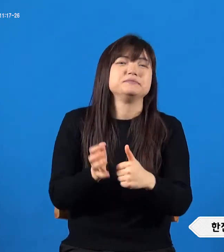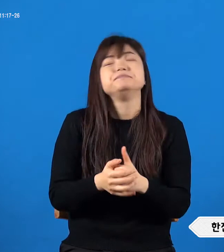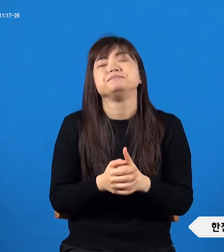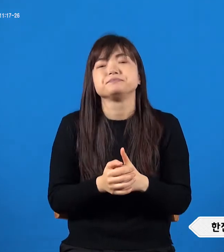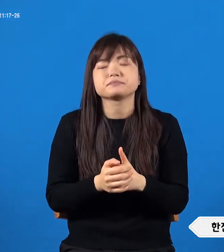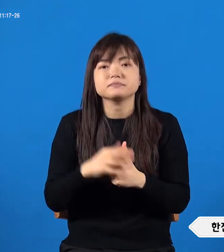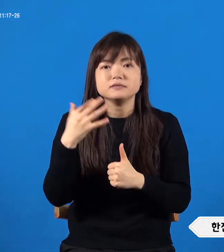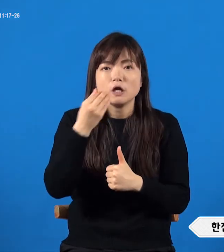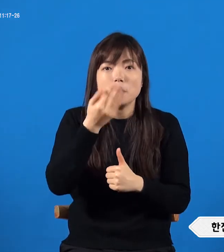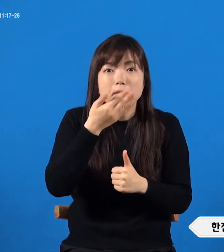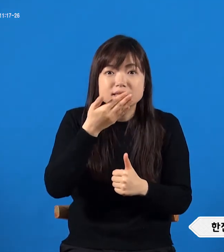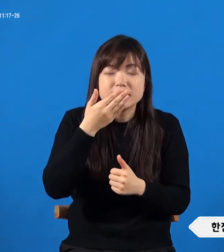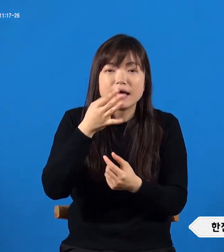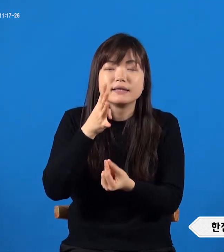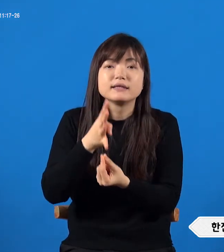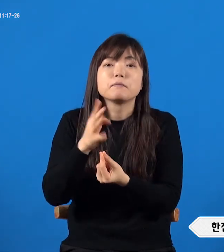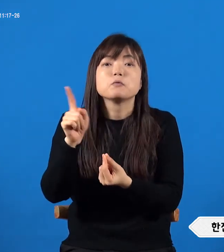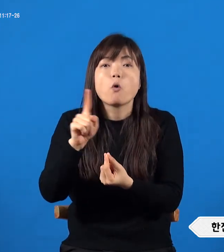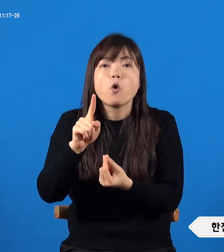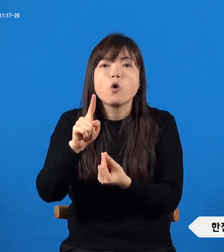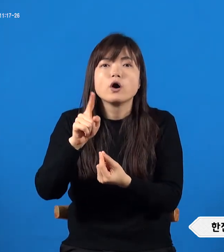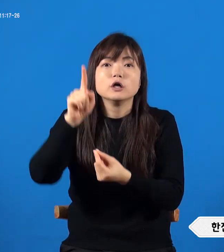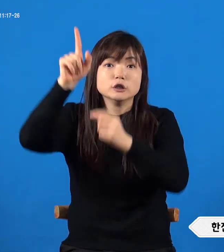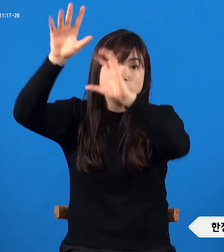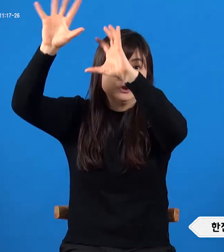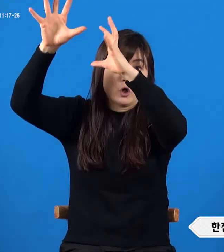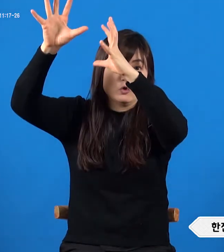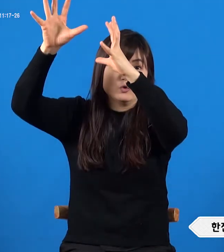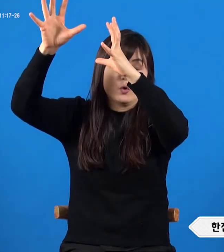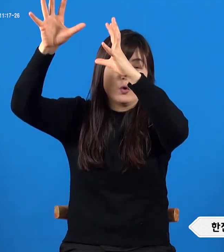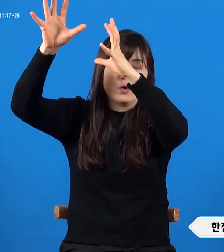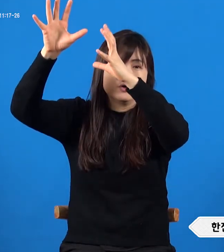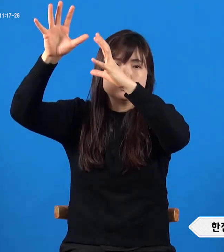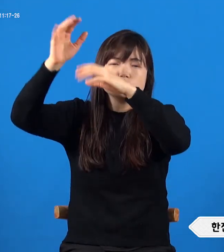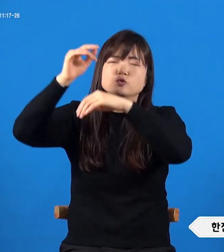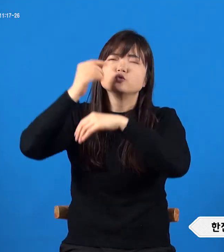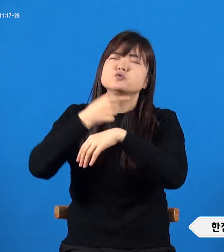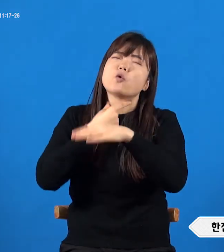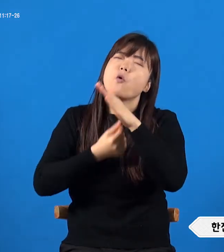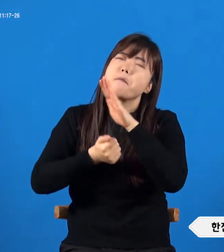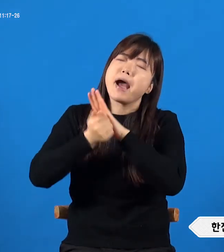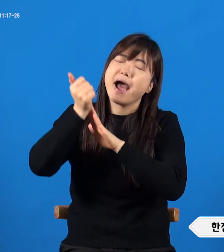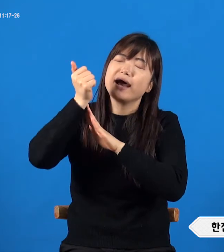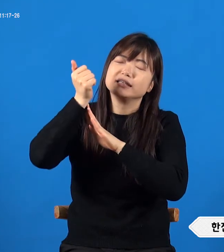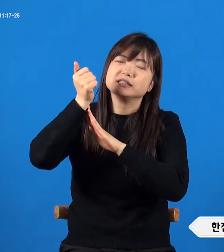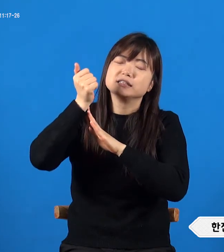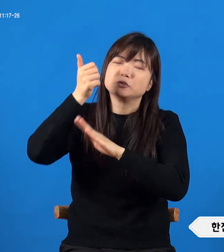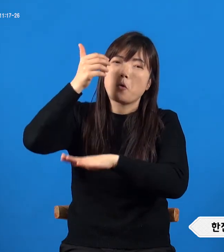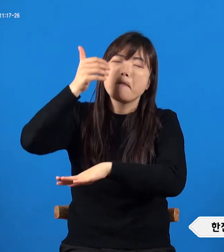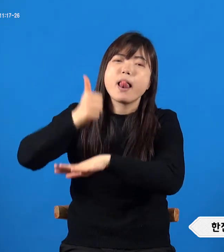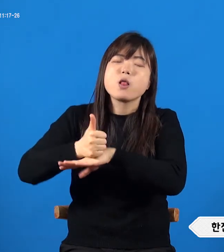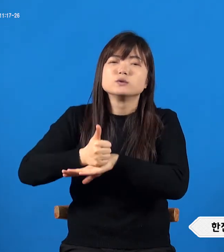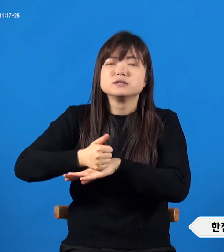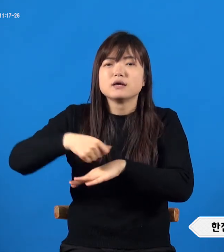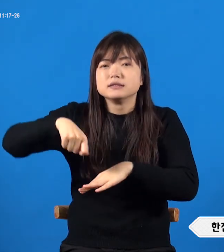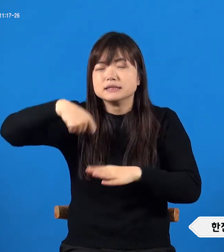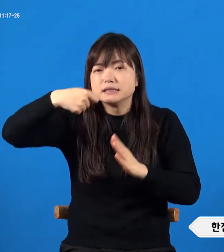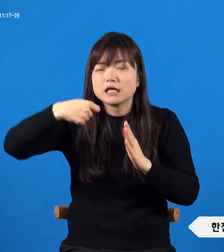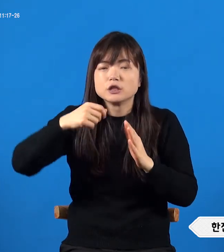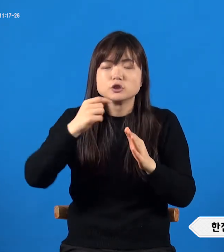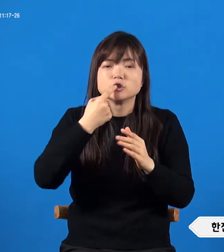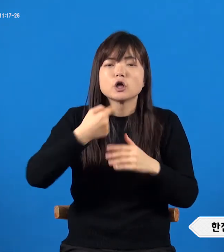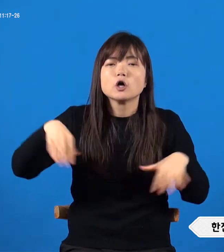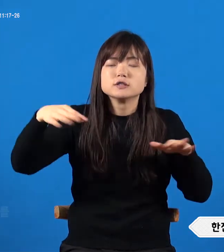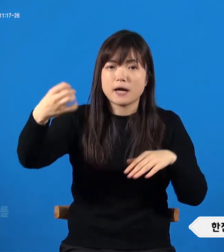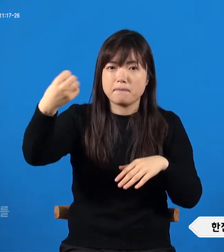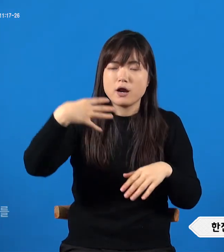4번째로 성만찬은 천국을 소망하는 종말론적인 식사입니다. 요한계시록 19장 9절 보면 천사가 내게